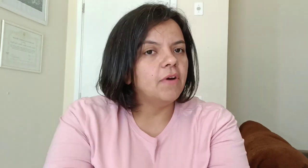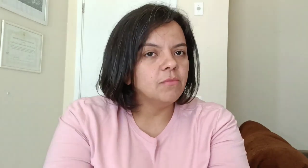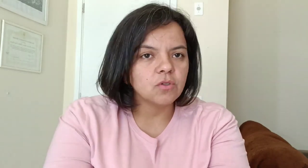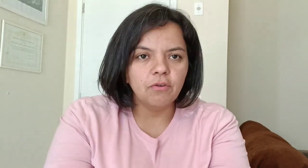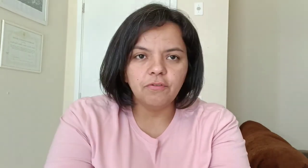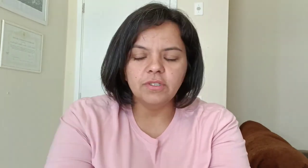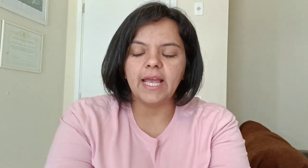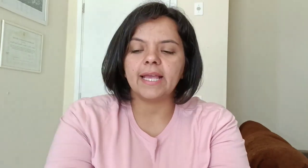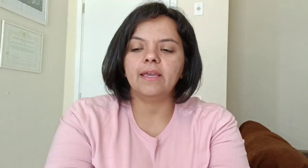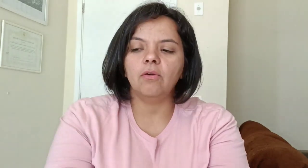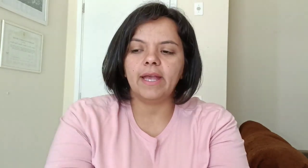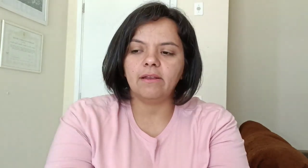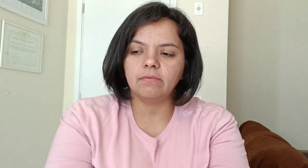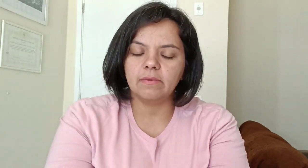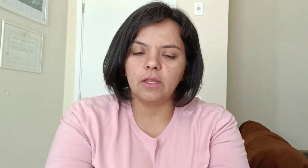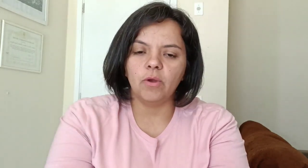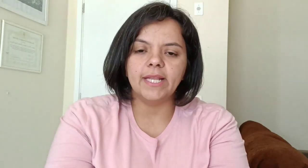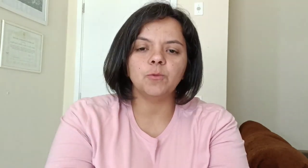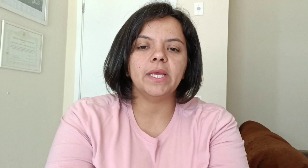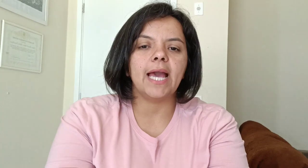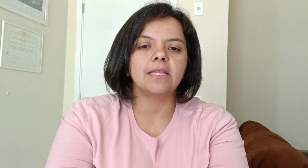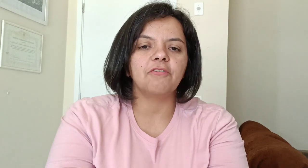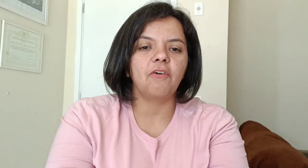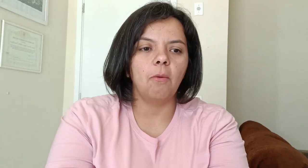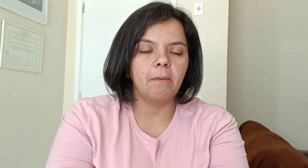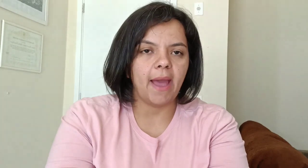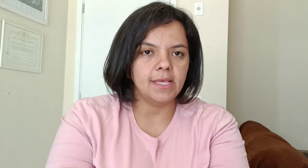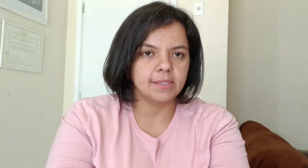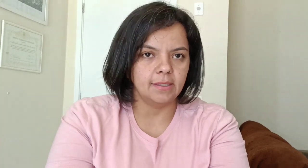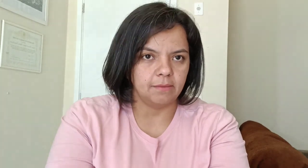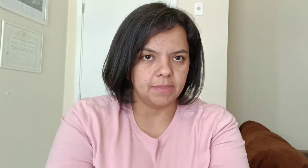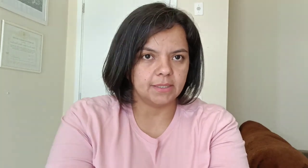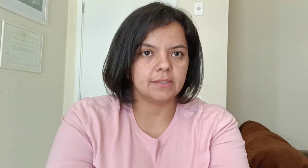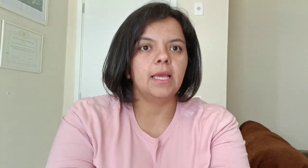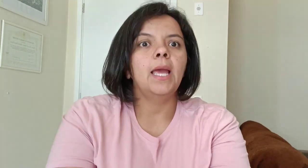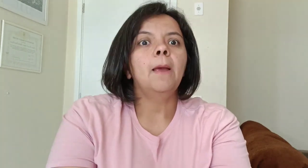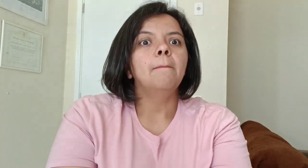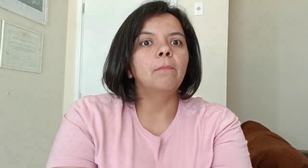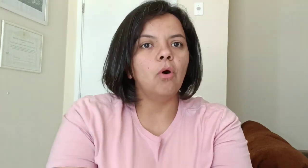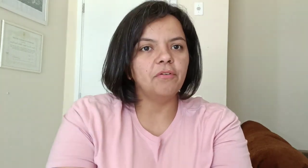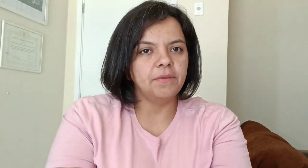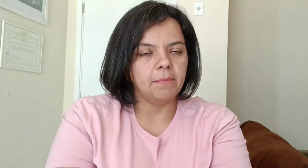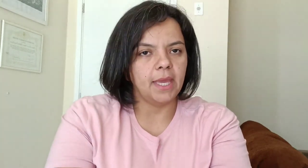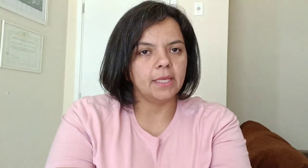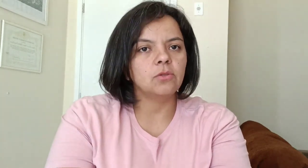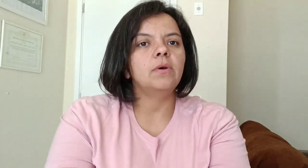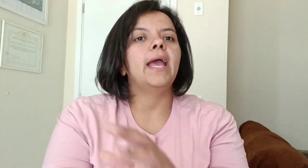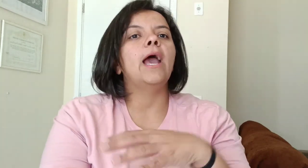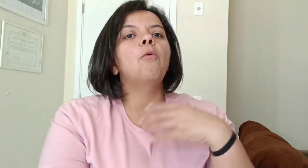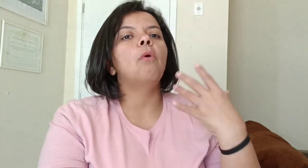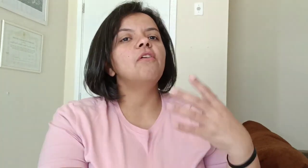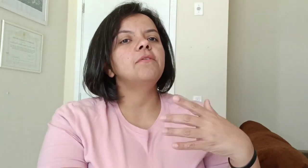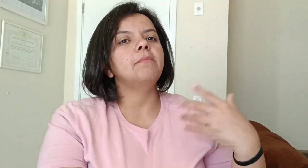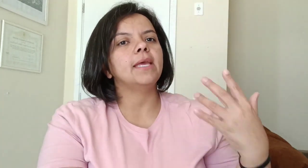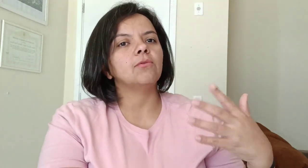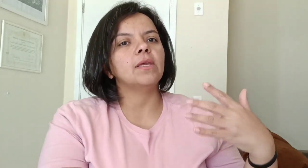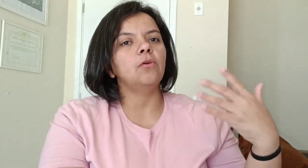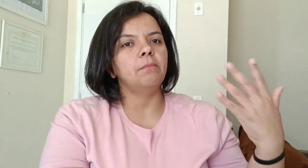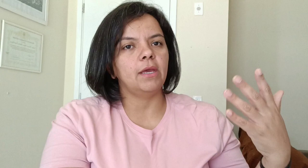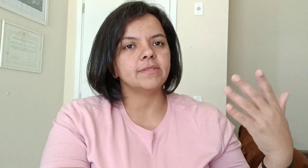vamos confundir. Aqui eu quero explicar da forma mais simples. Movimento é o movimento que o meu